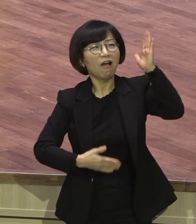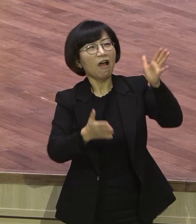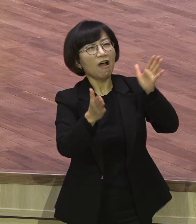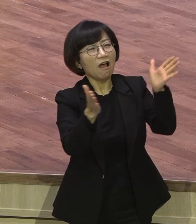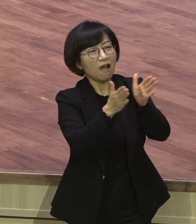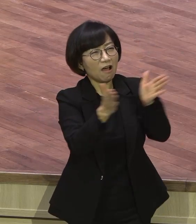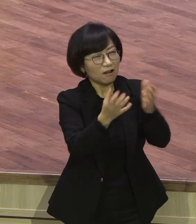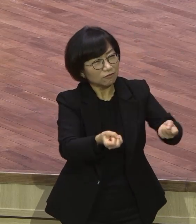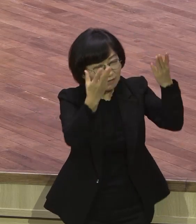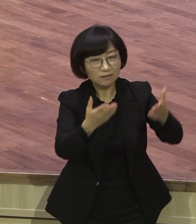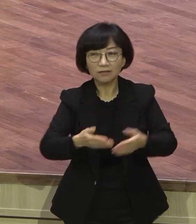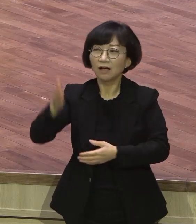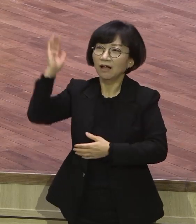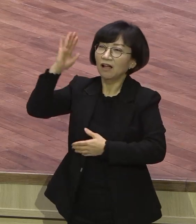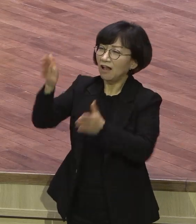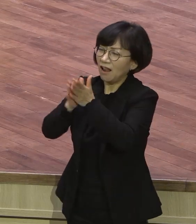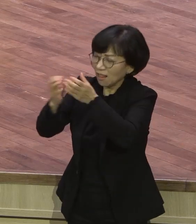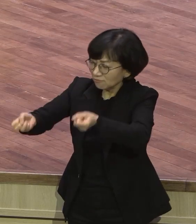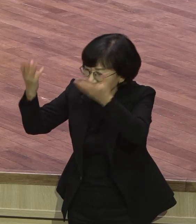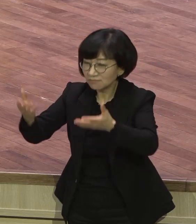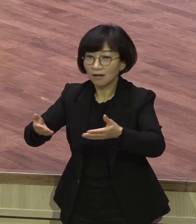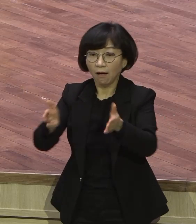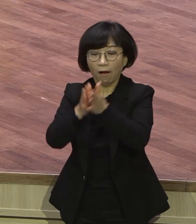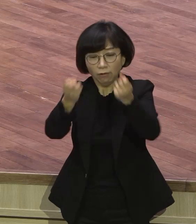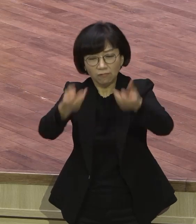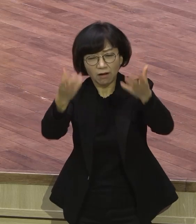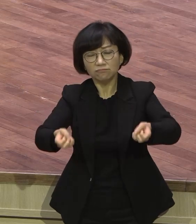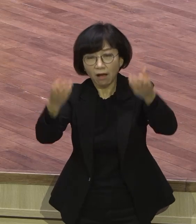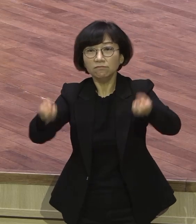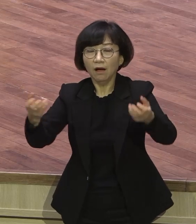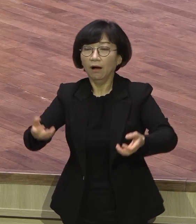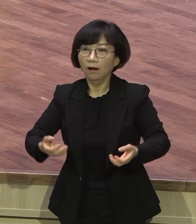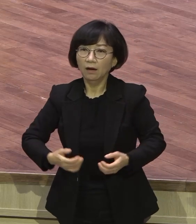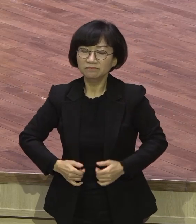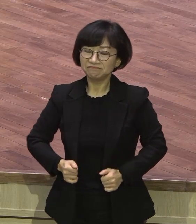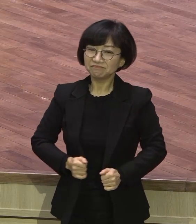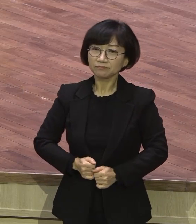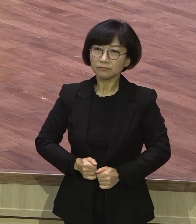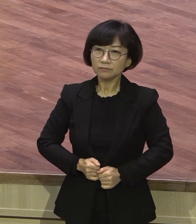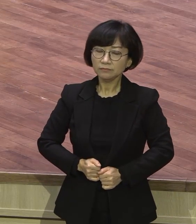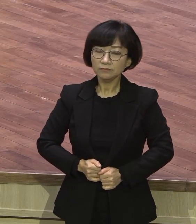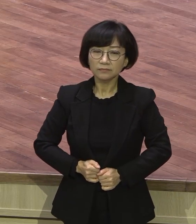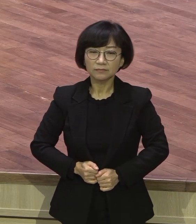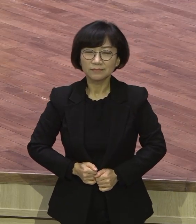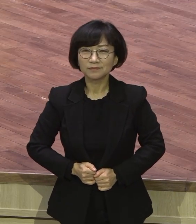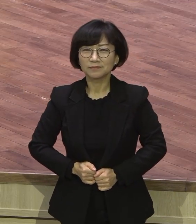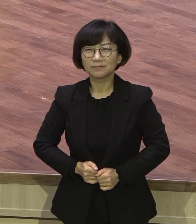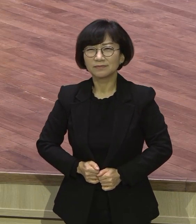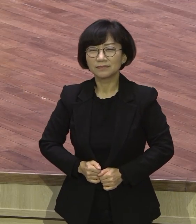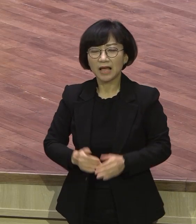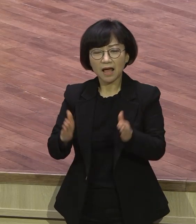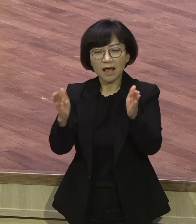할렐루야 말을 하면서 그냥 막 자기 톤을 높여가면서 반복하면서